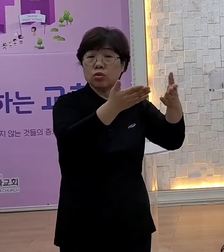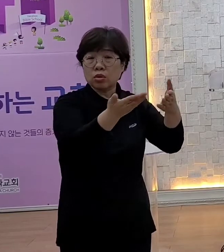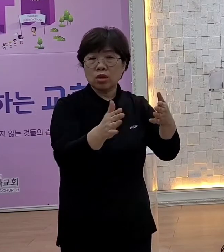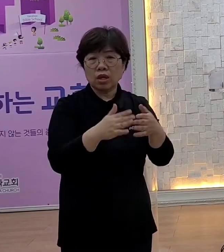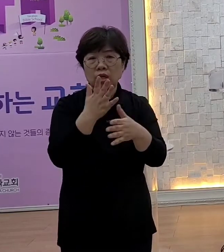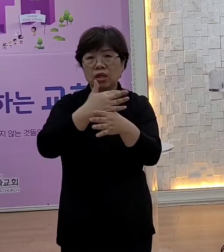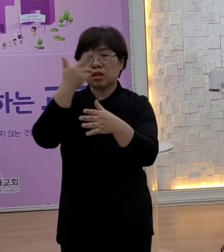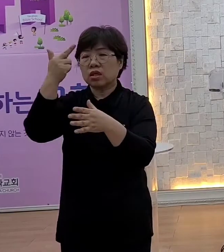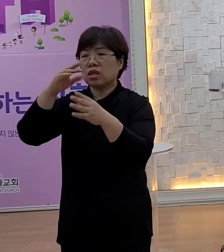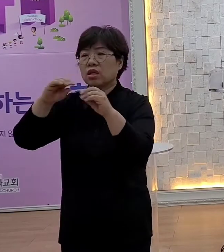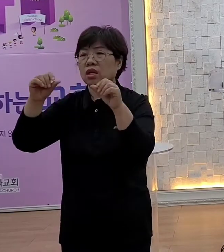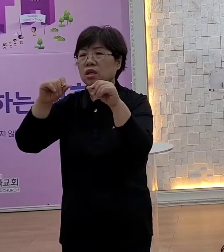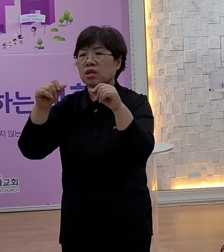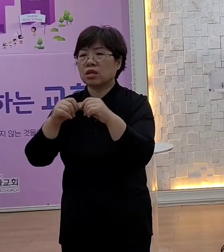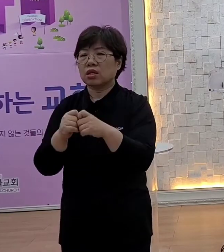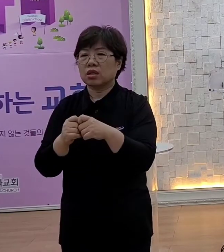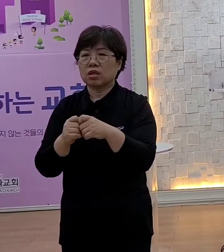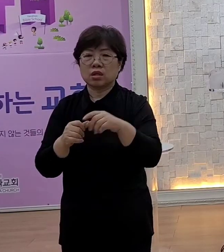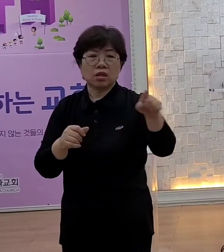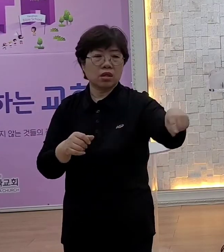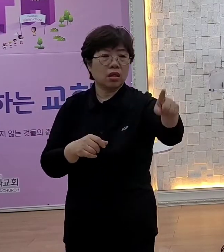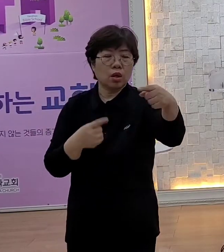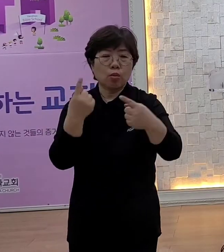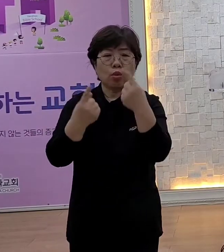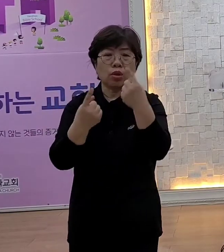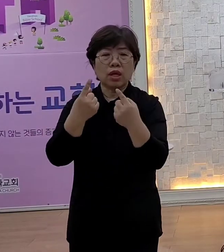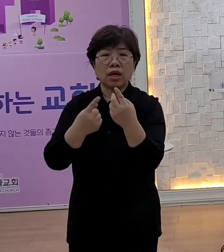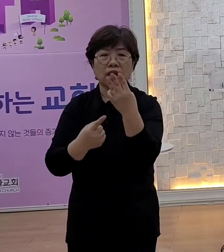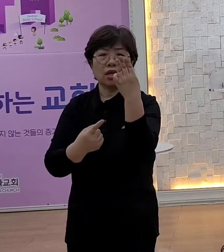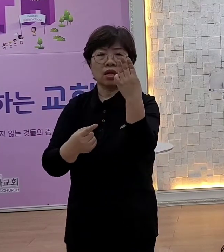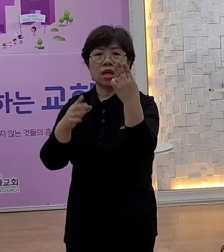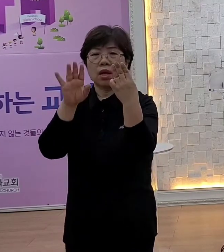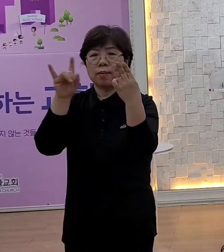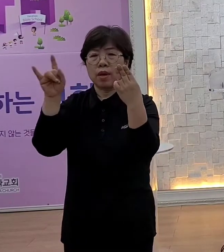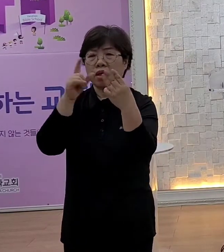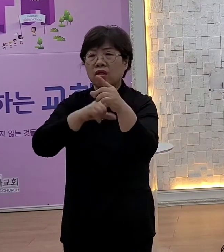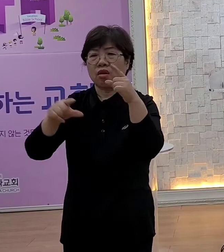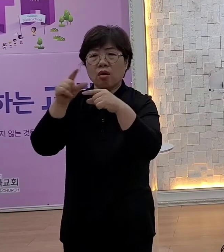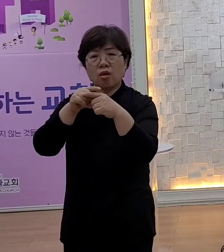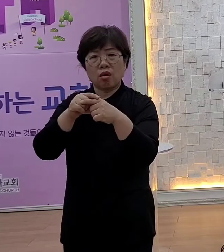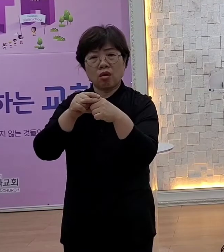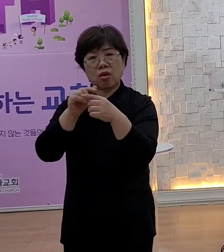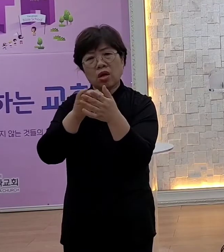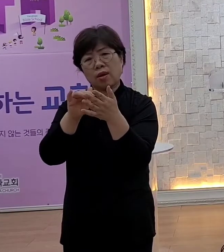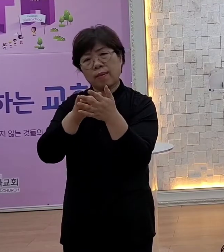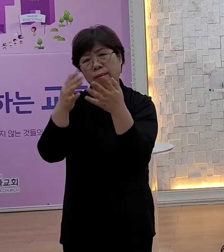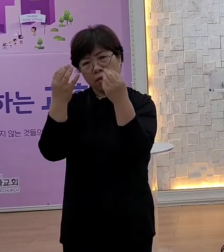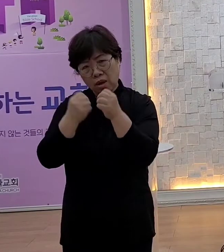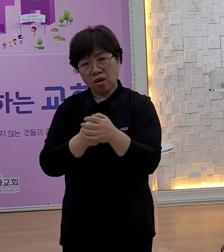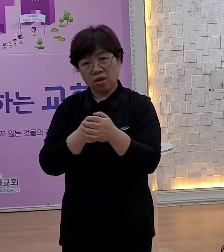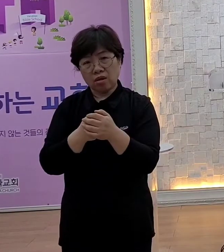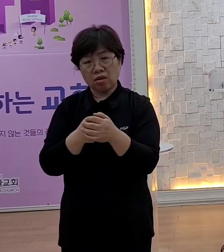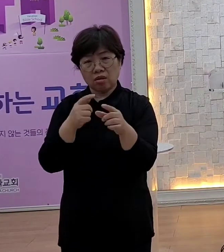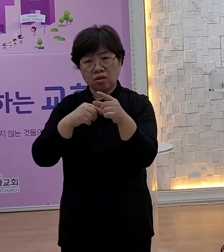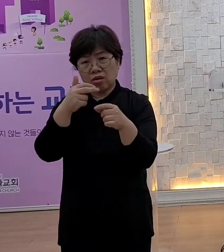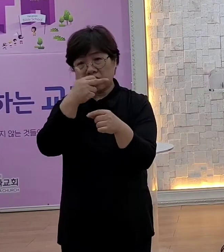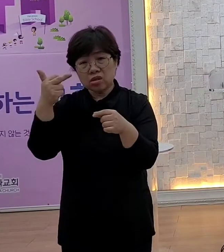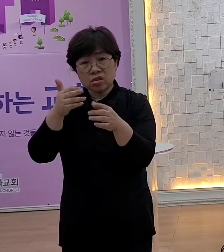이 양산 땅은 니느웨보다 인구가 3배나 많아요. 3배나. 더 큰 도시.